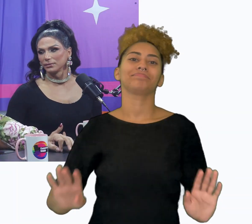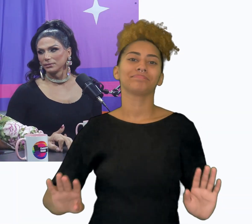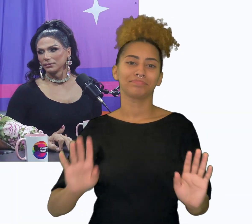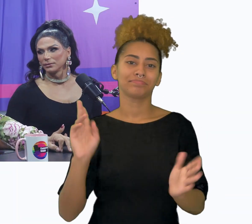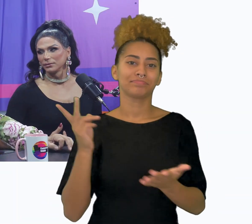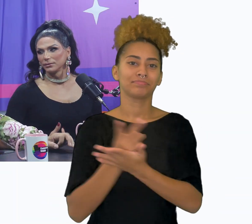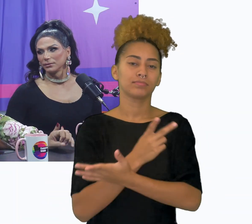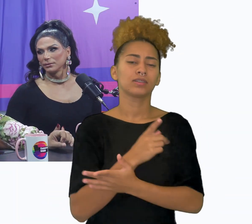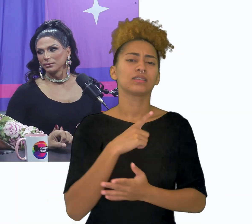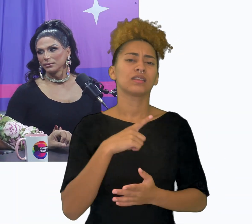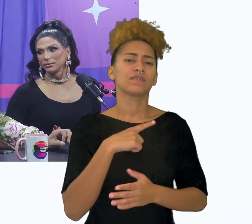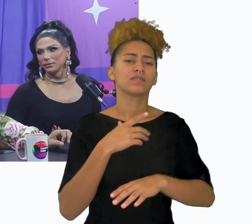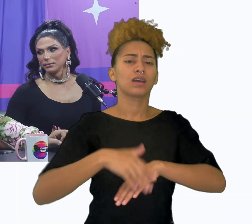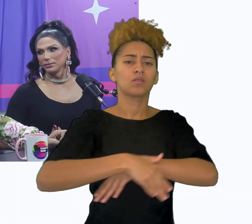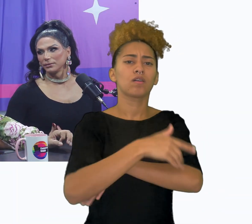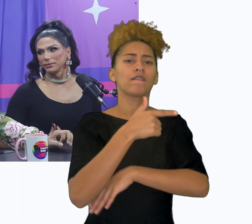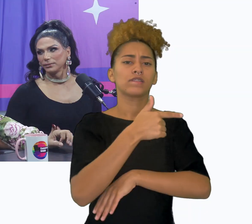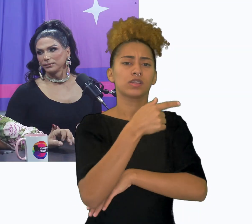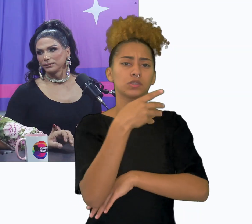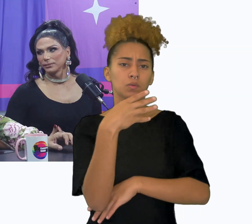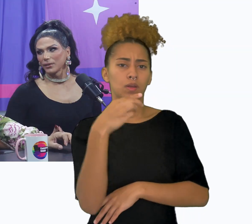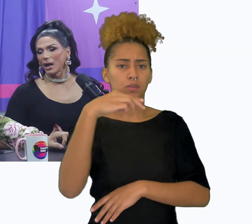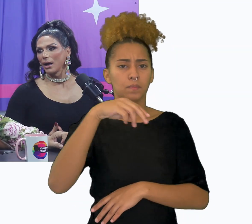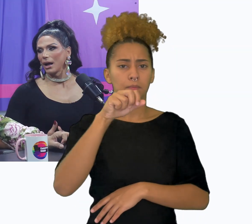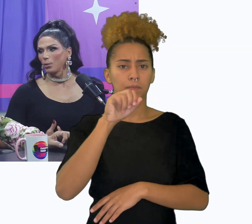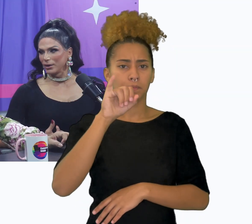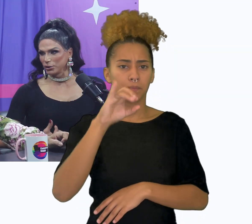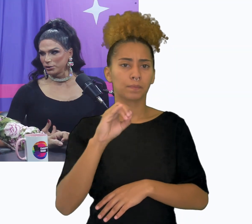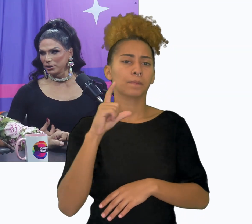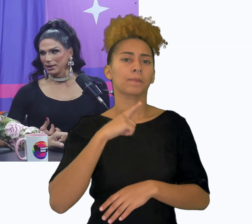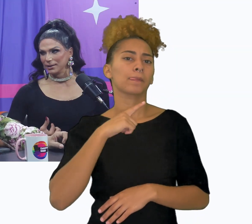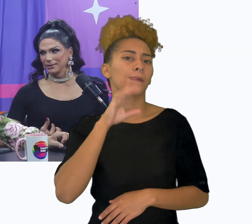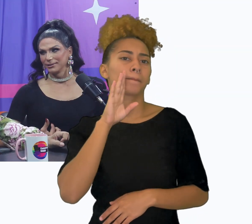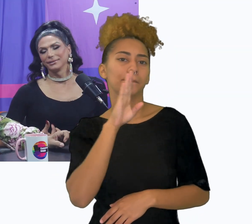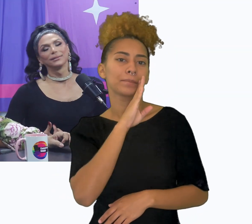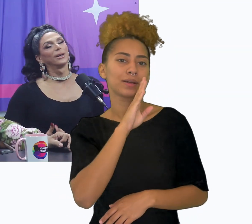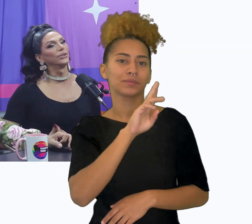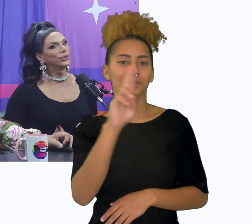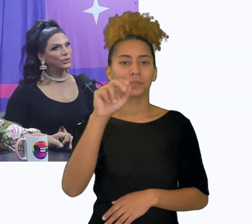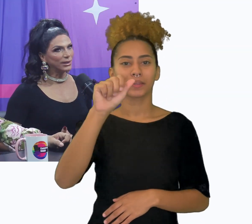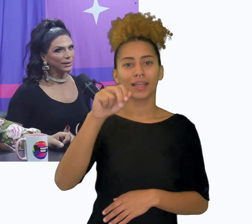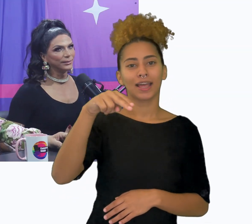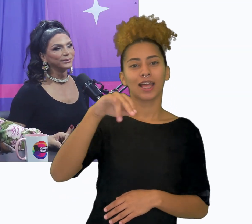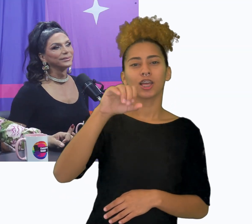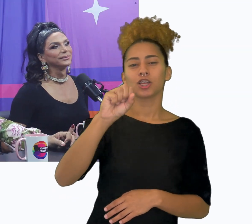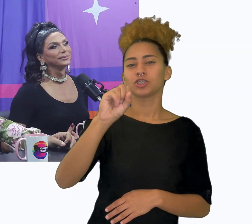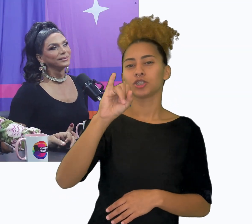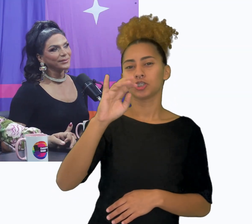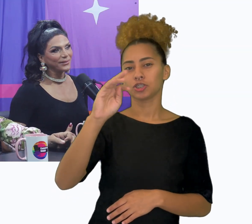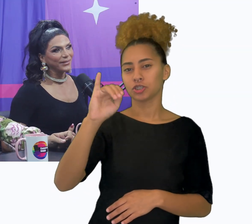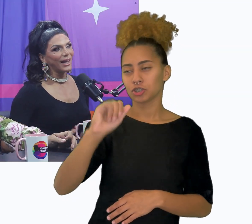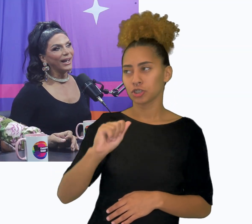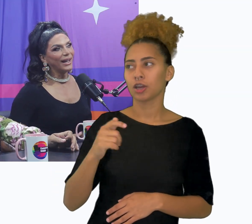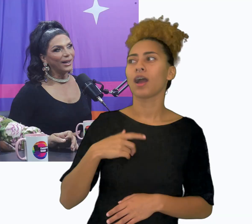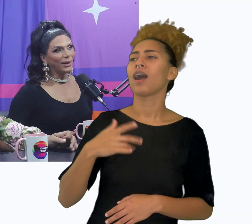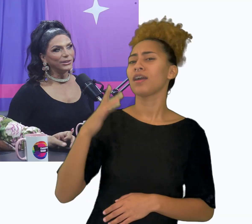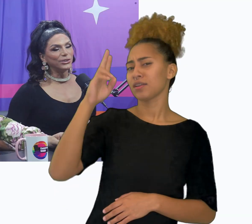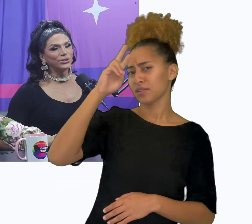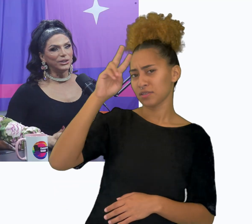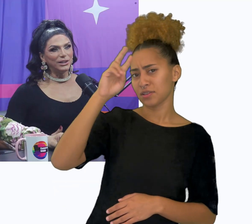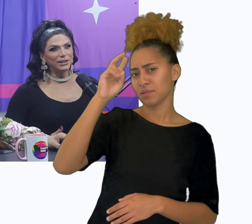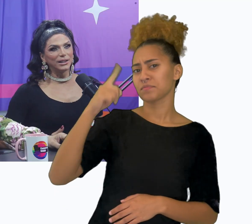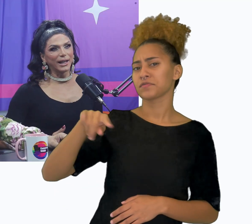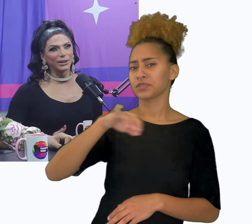também ali na 24 de maio um barzinho. Anistia. Esse nome eu lembro. Assim, as